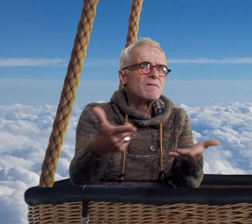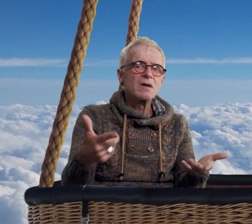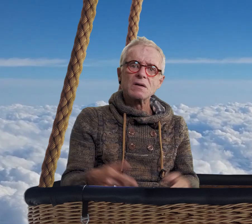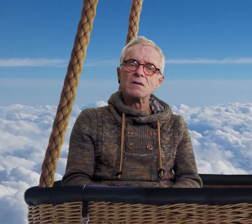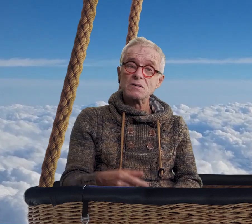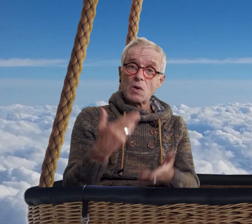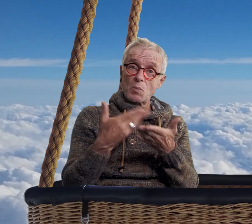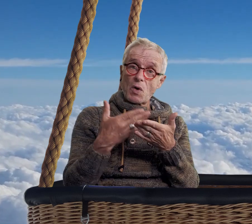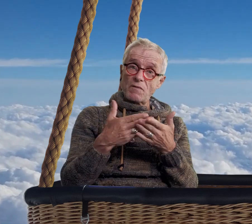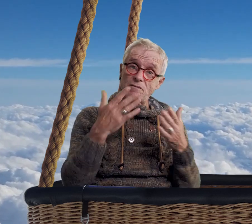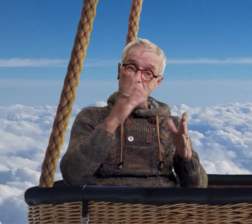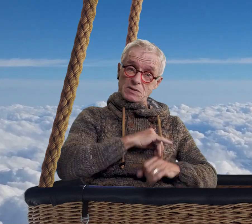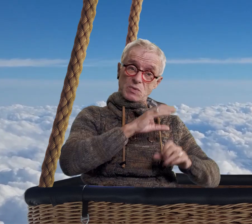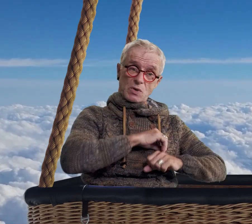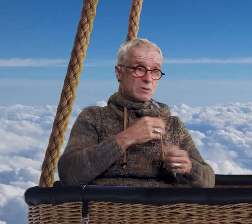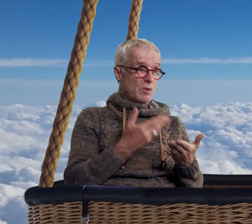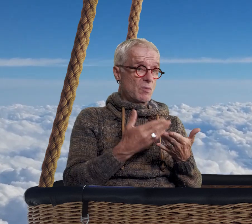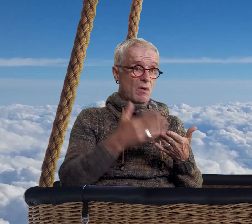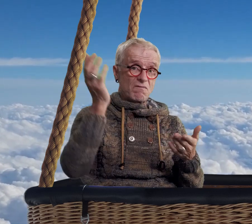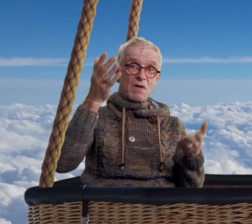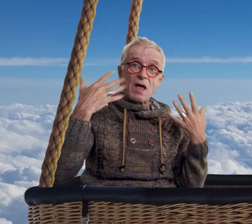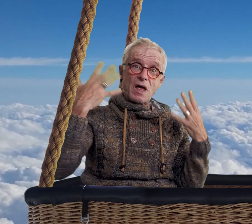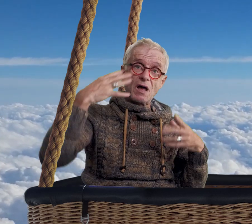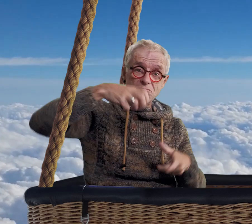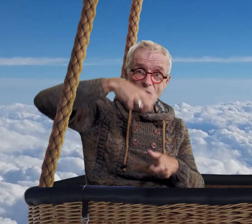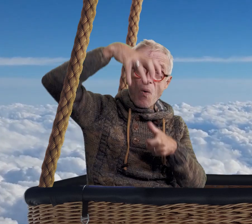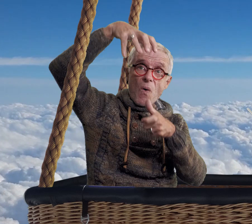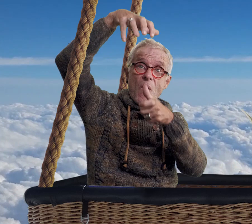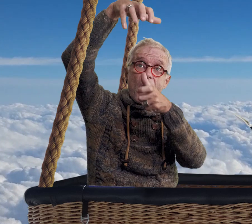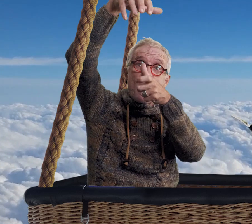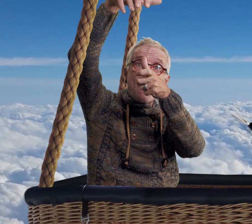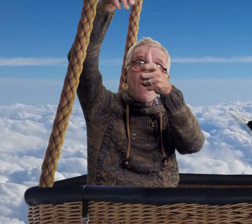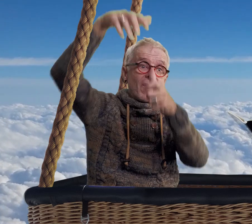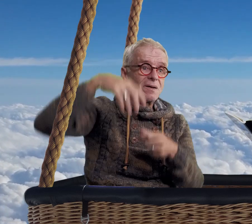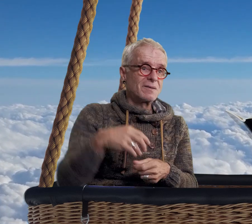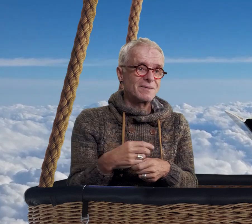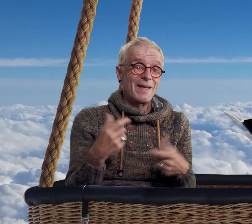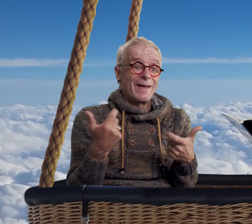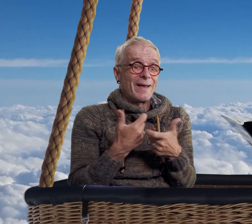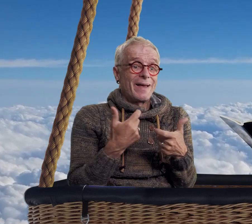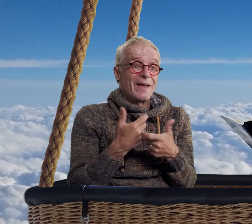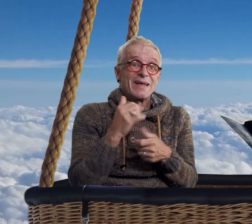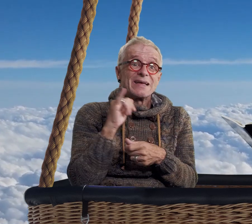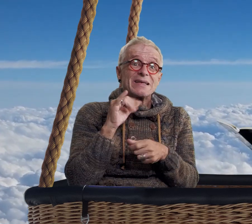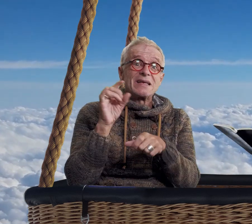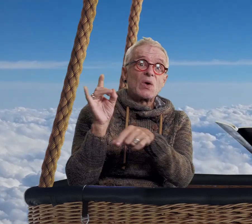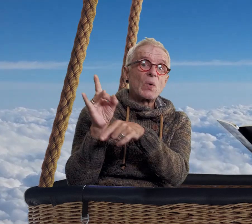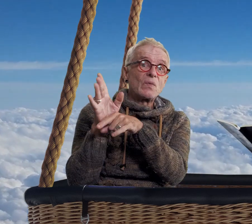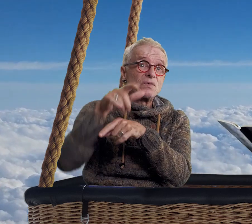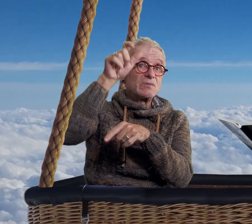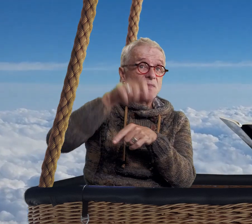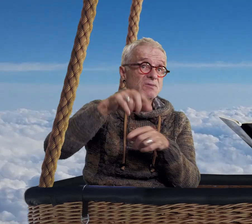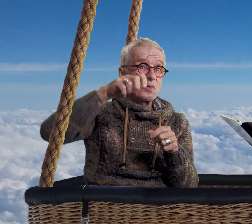prouvé par l'expérience la possibilité de s'élever dans les airs » « monsieur, qui nie la gloire des premiers navigateurs